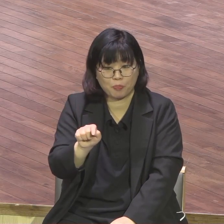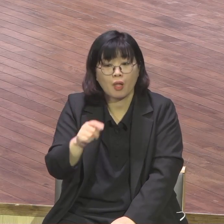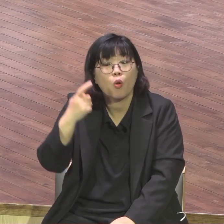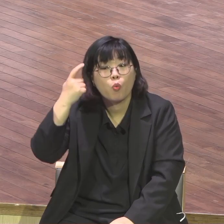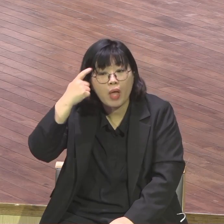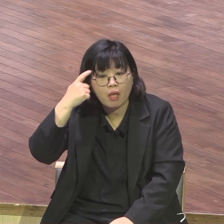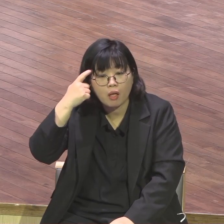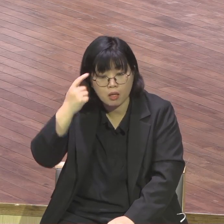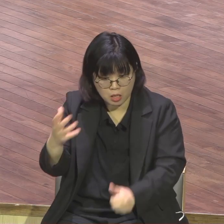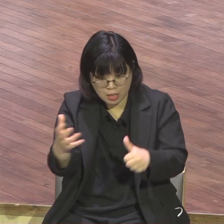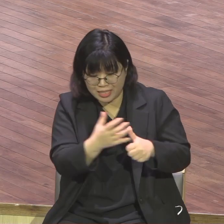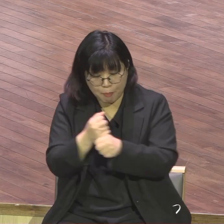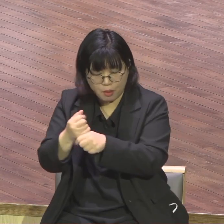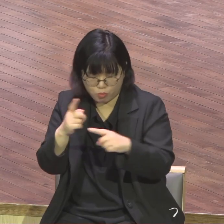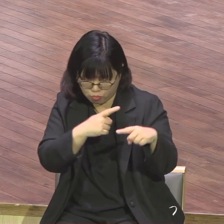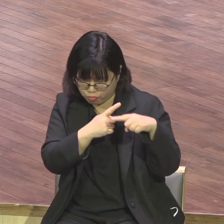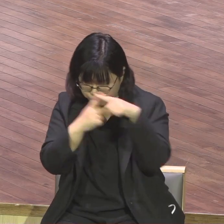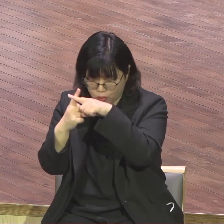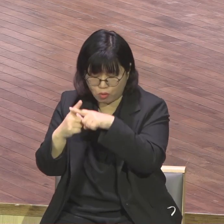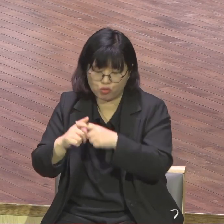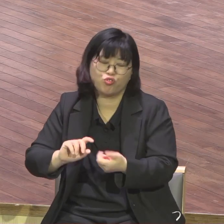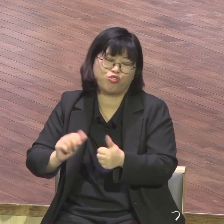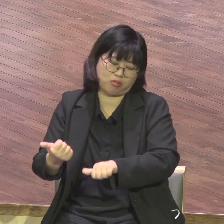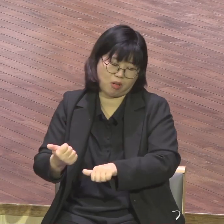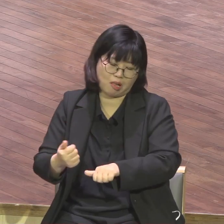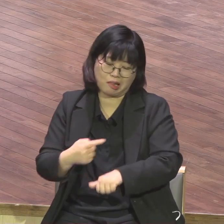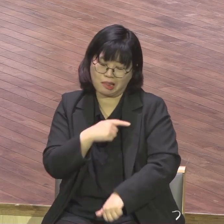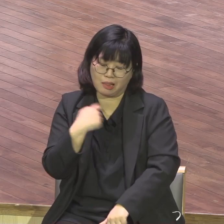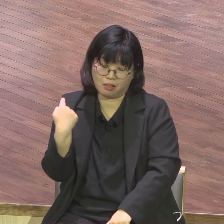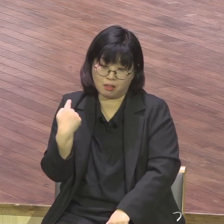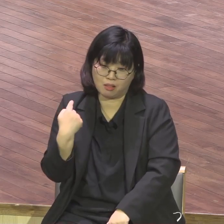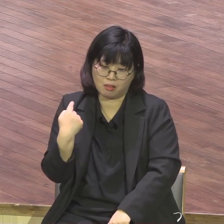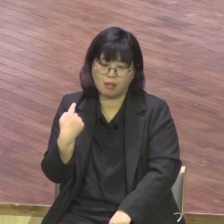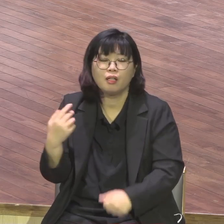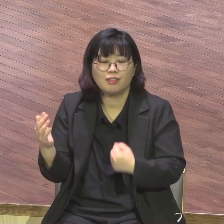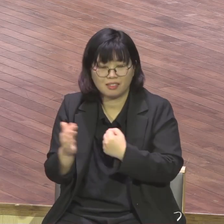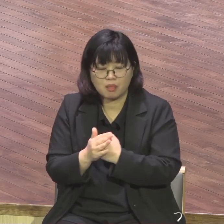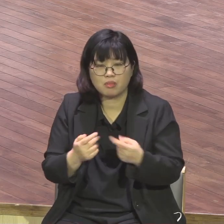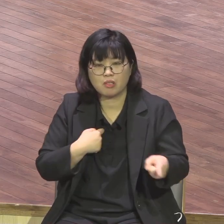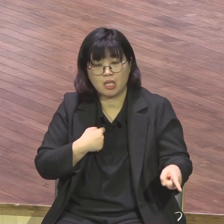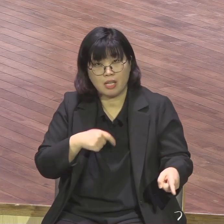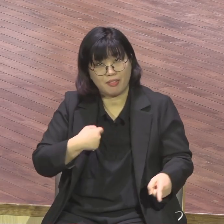끝난 사람이에요. 그리스도를 위해서 생명 건 사람이에요. 그런데